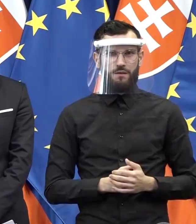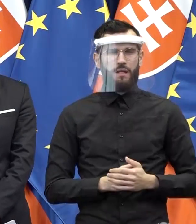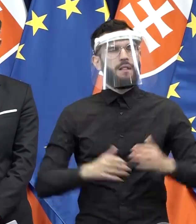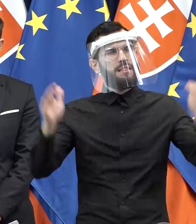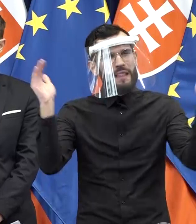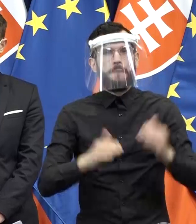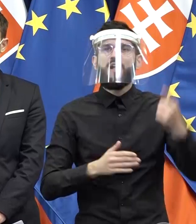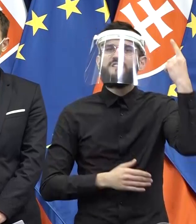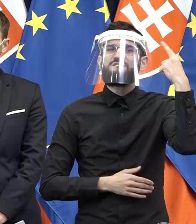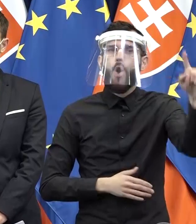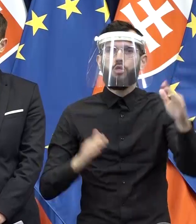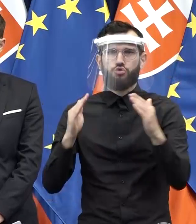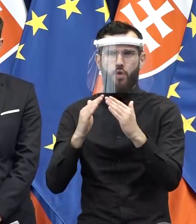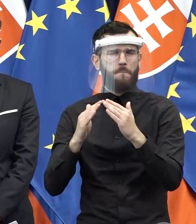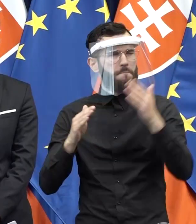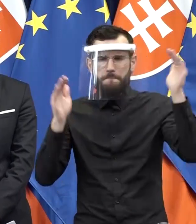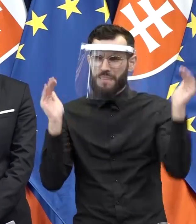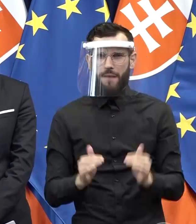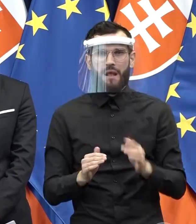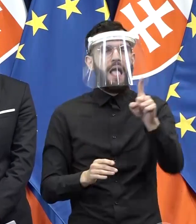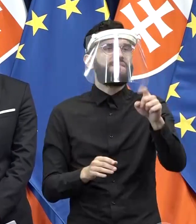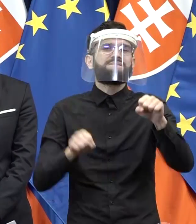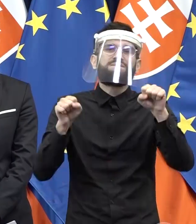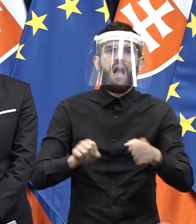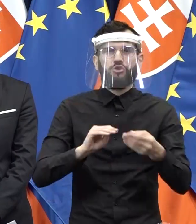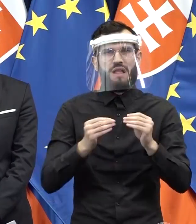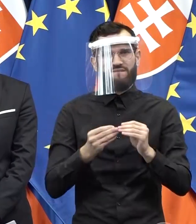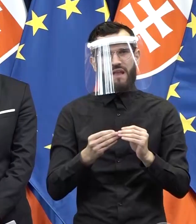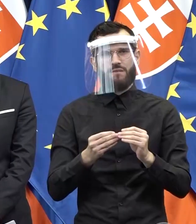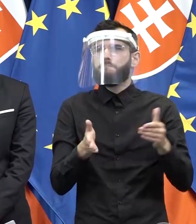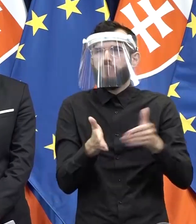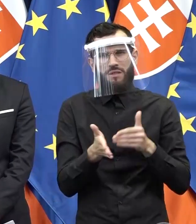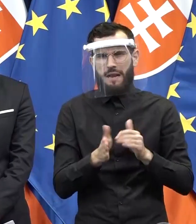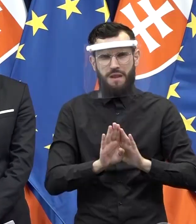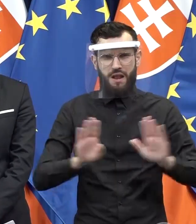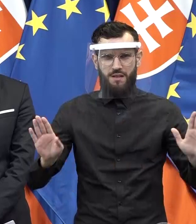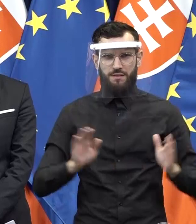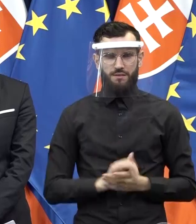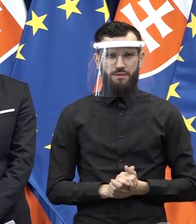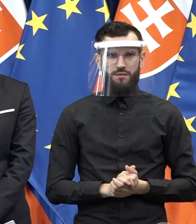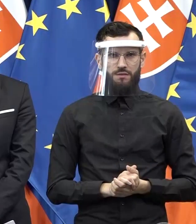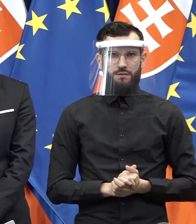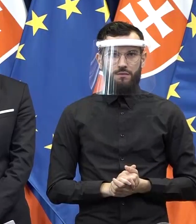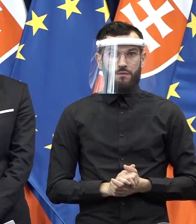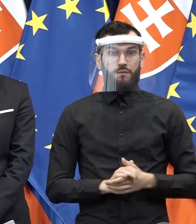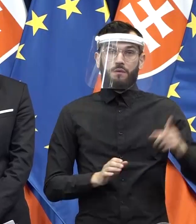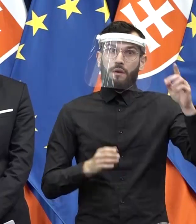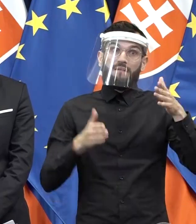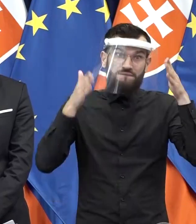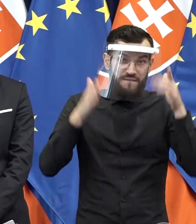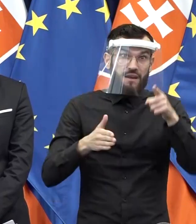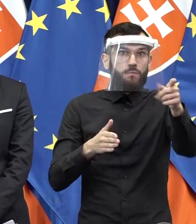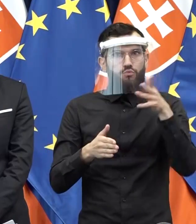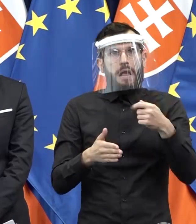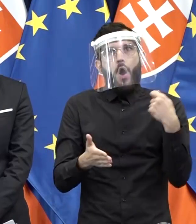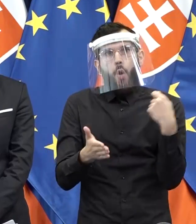vychádzať z domu a výsť naozaj iba v nevyhnutných prípadoch. A pevne verím, že tieto výzvy voči dôchodcom padnú